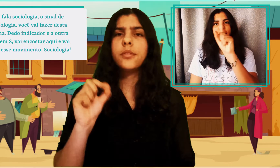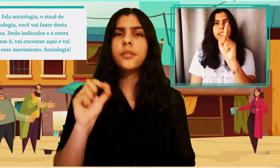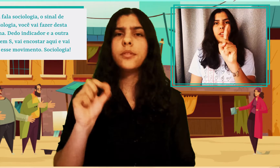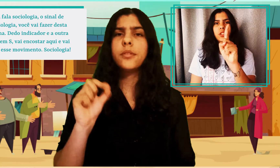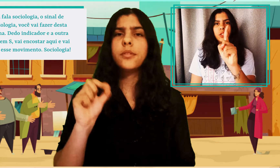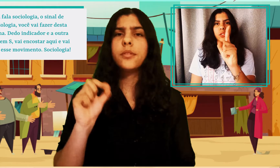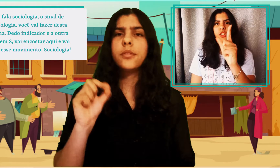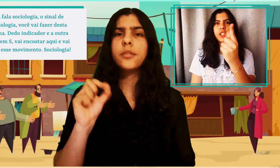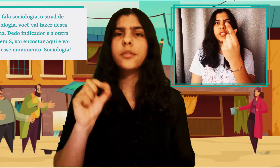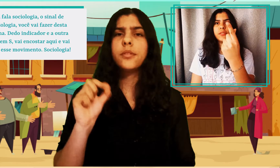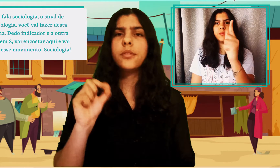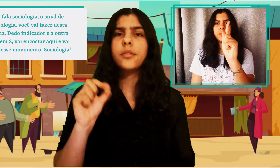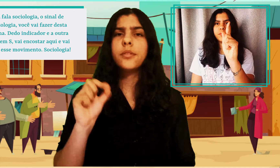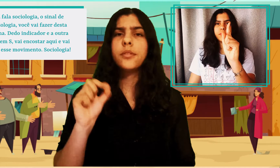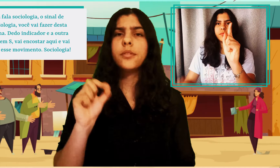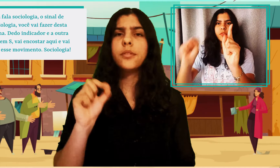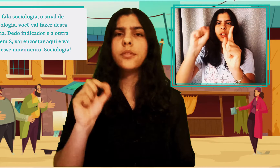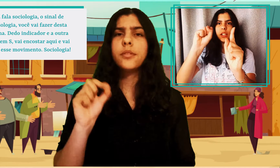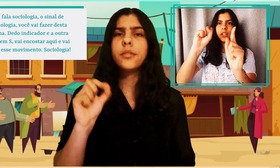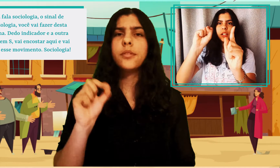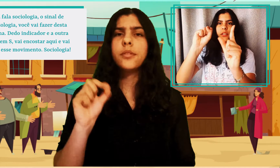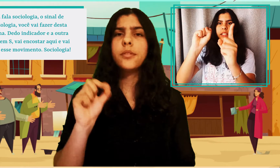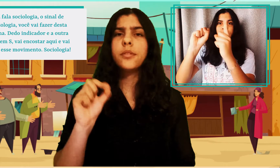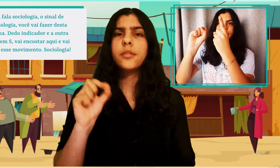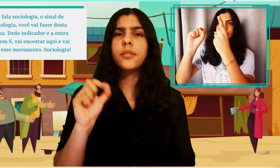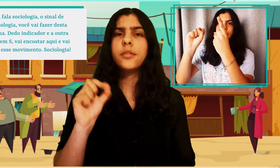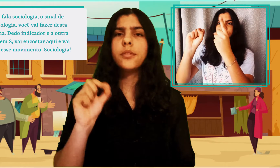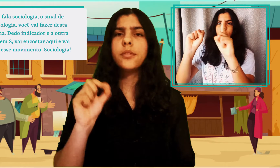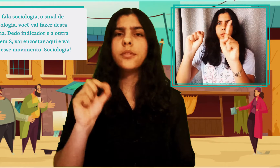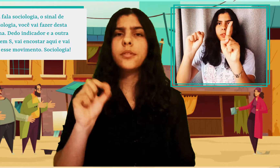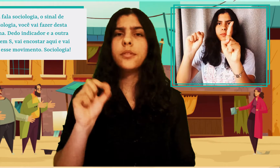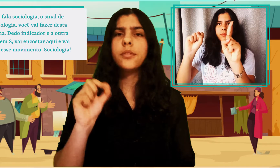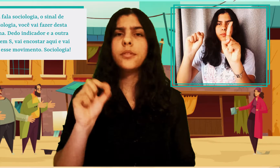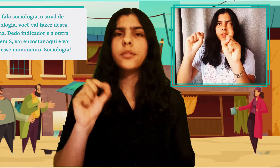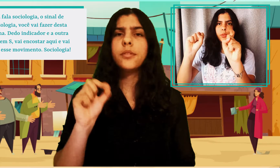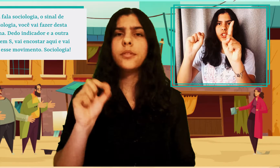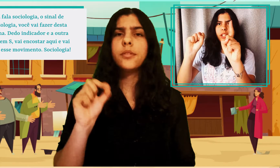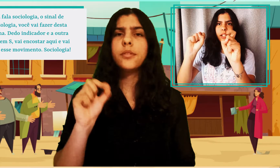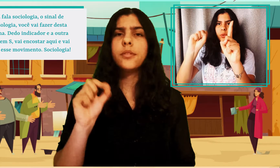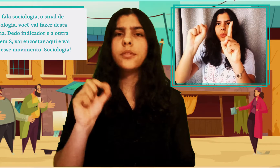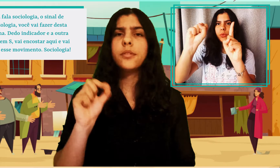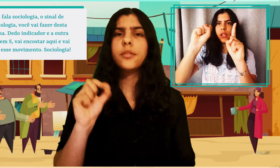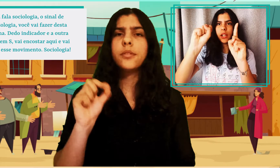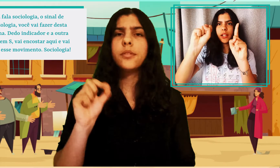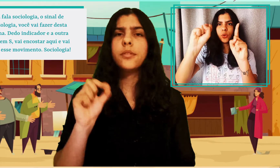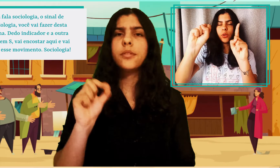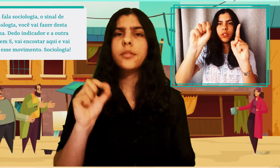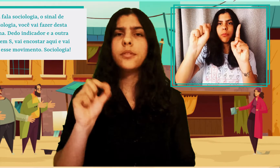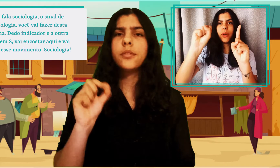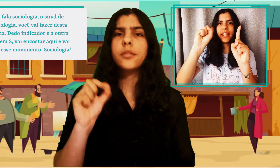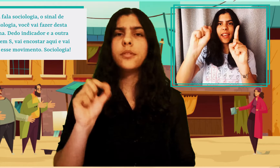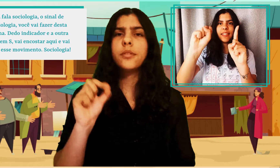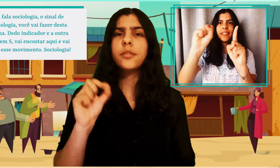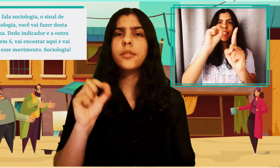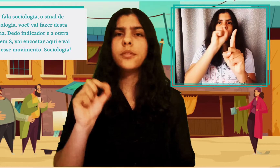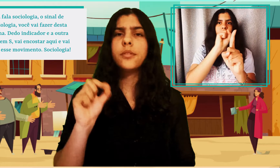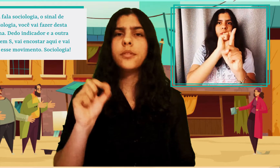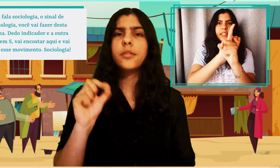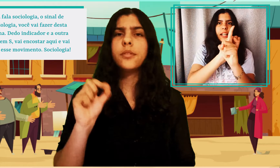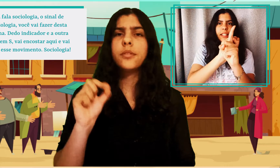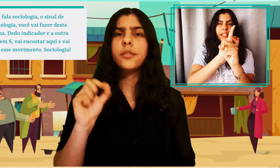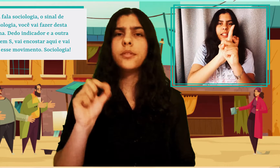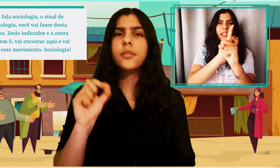sociologia, sinal de sociologia. Você vai fazer desta forma, dedo indicador, e a sua outra mão em S,